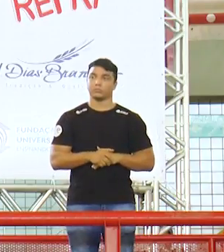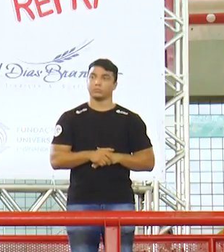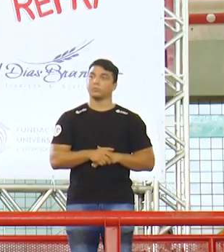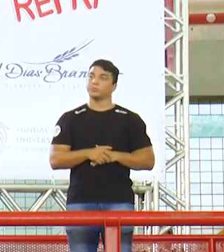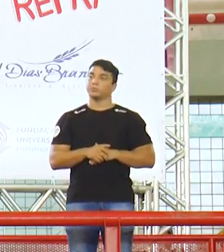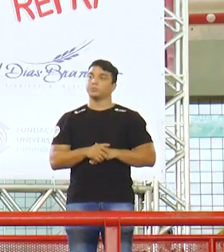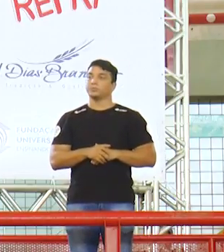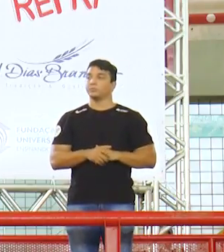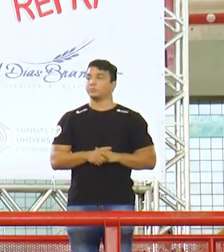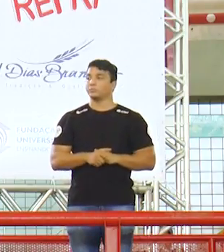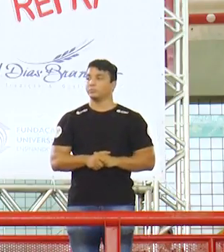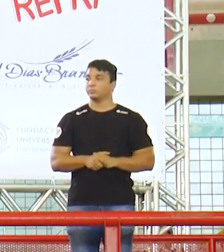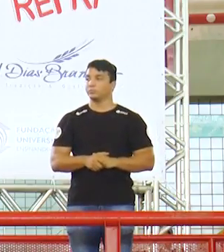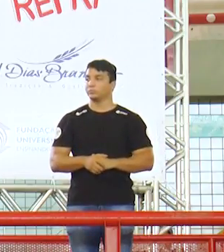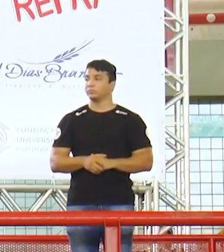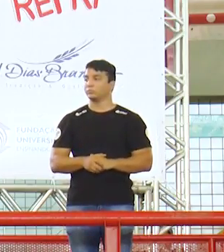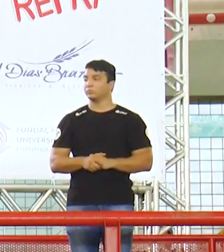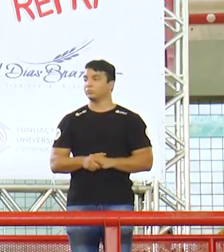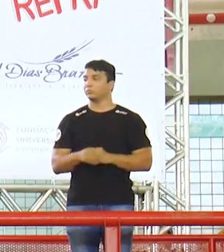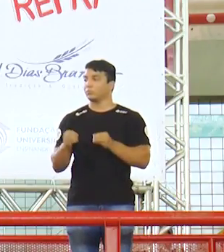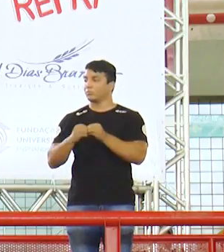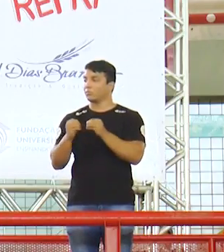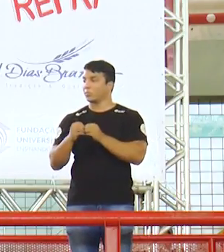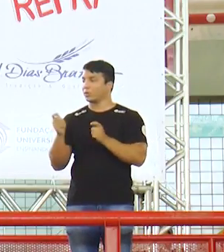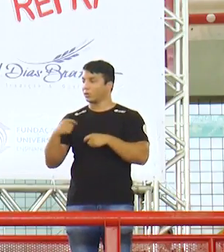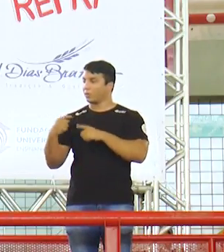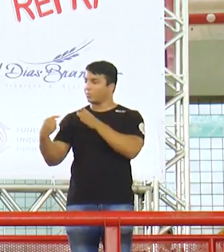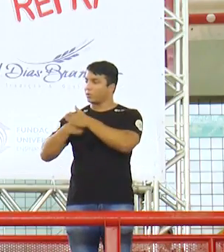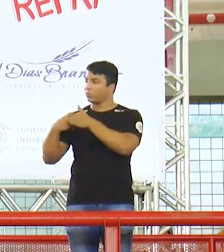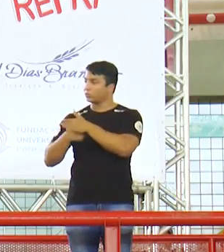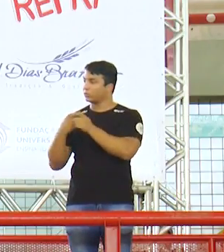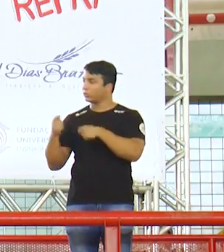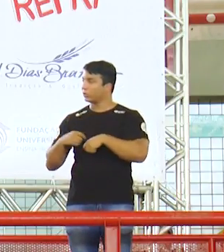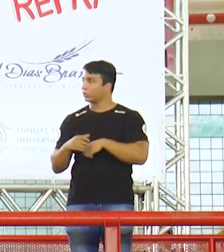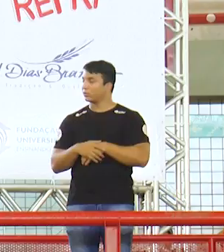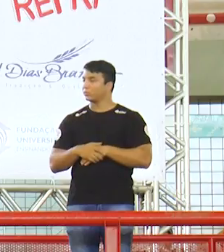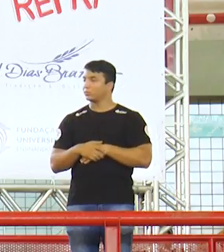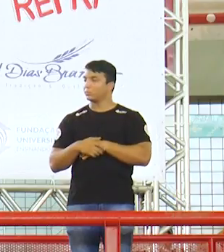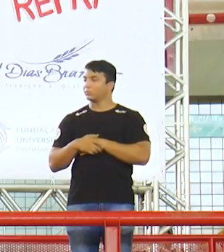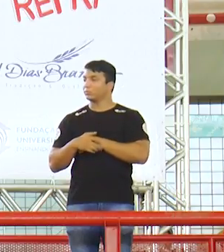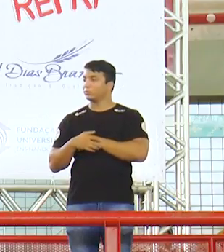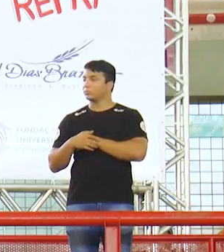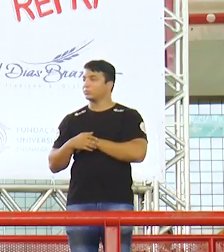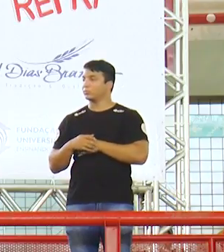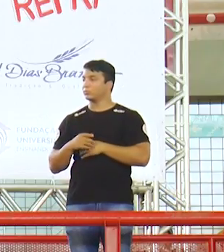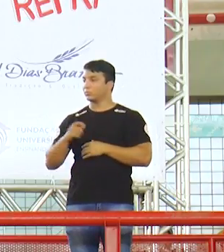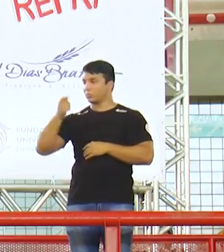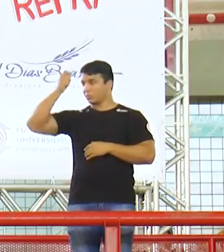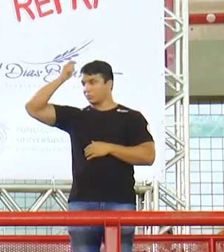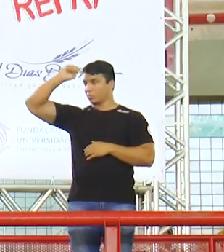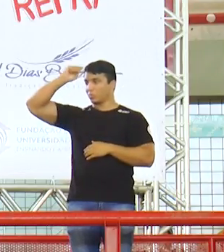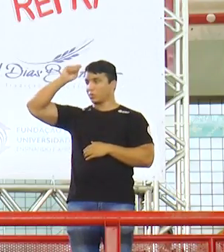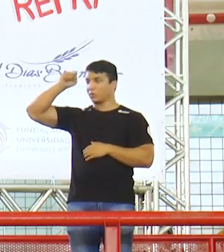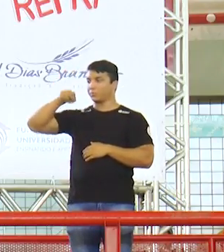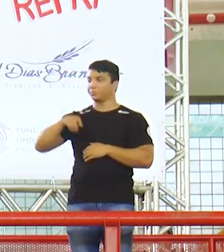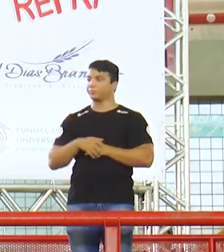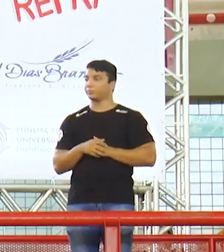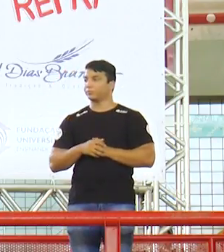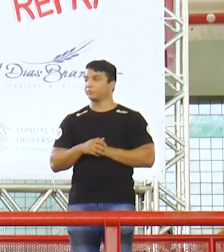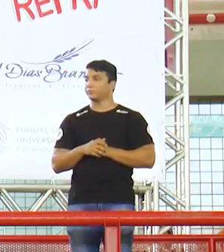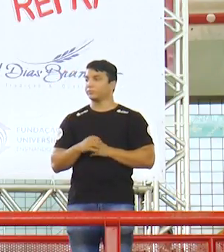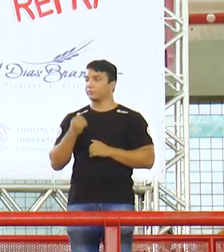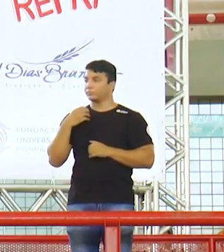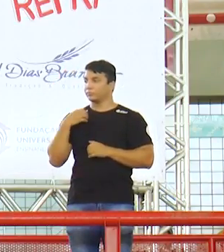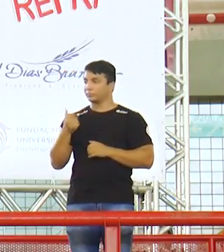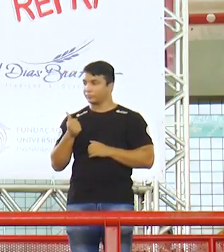Vamos lá. Pronto, quem está pertinho aqui dá para perguntar. Colega, você do boné, tudo